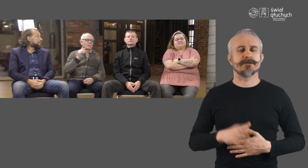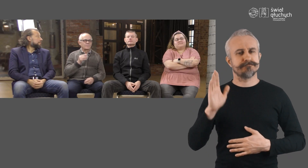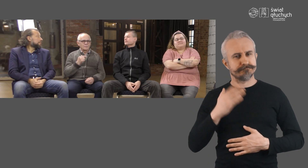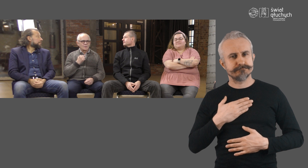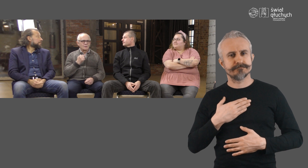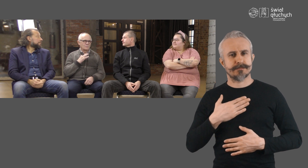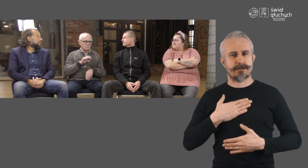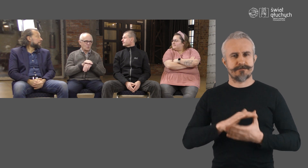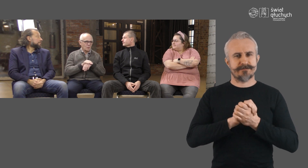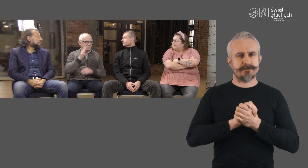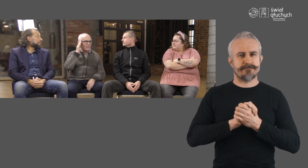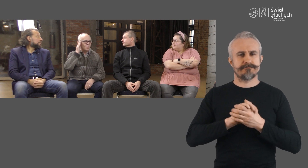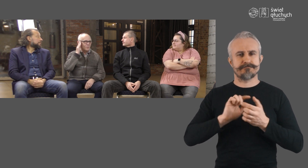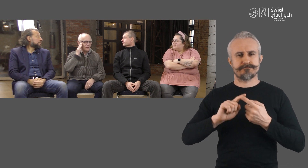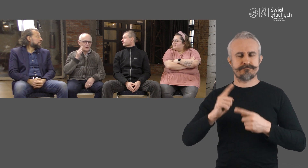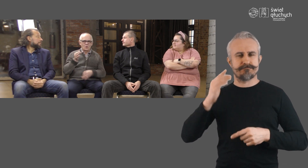Proszę.